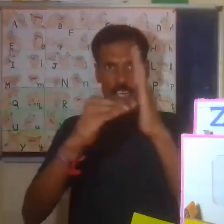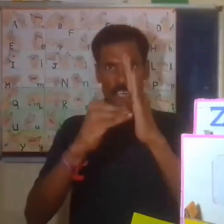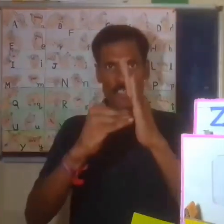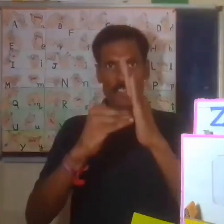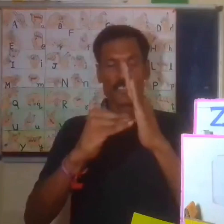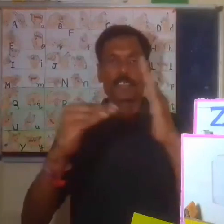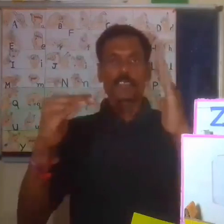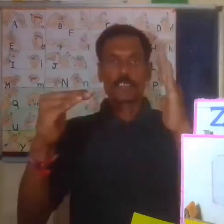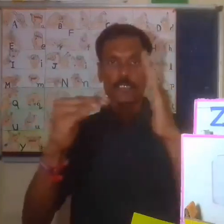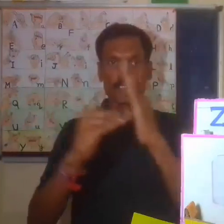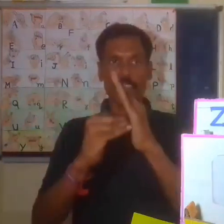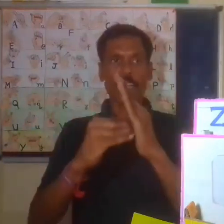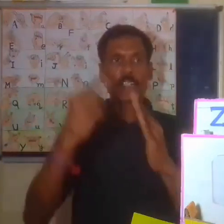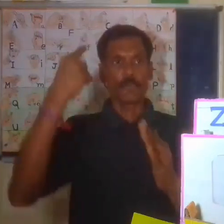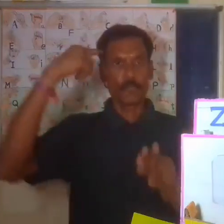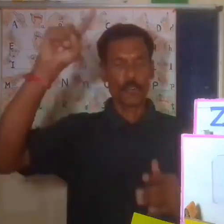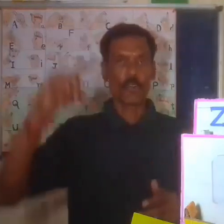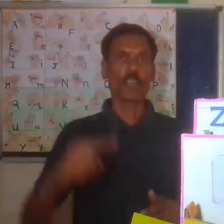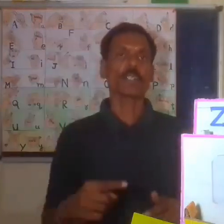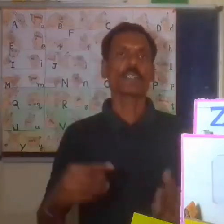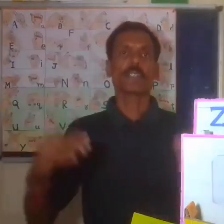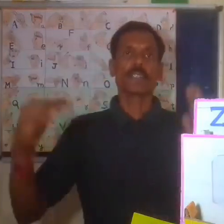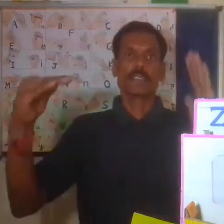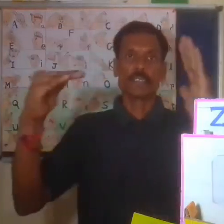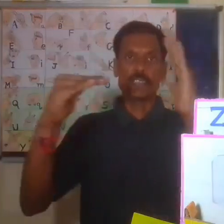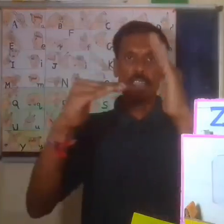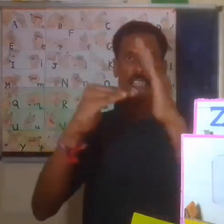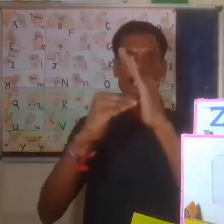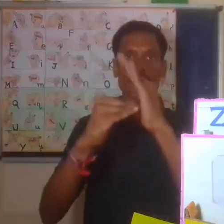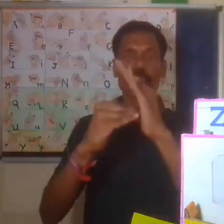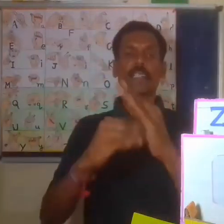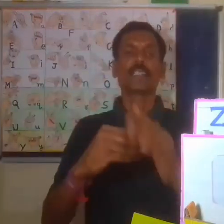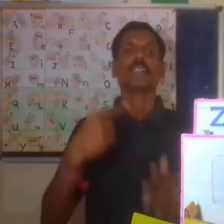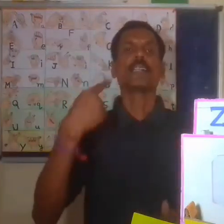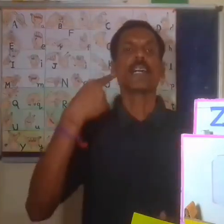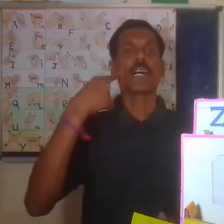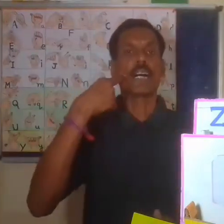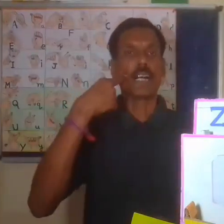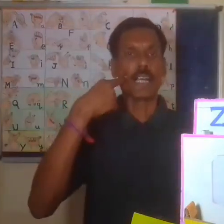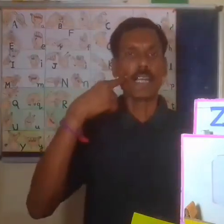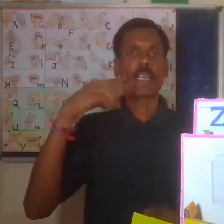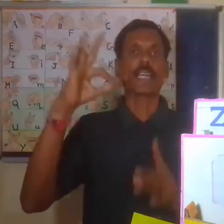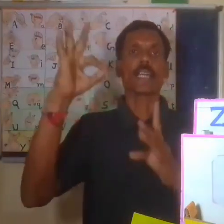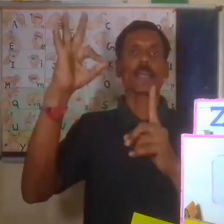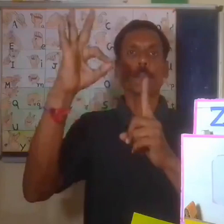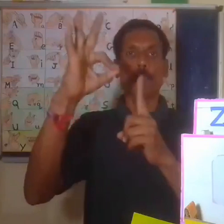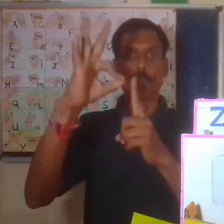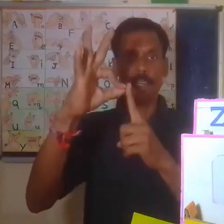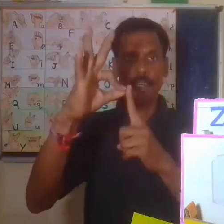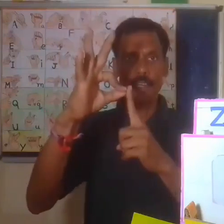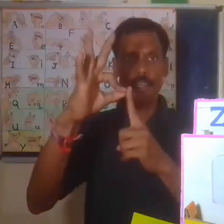जेड सेड फॉर जेड आई पी